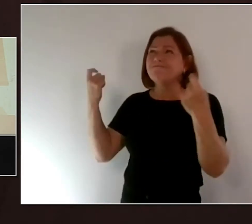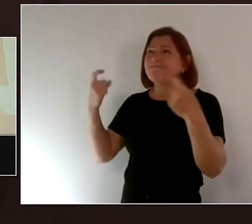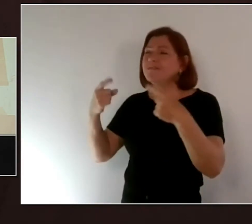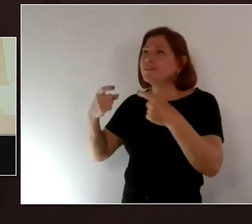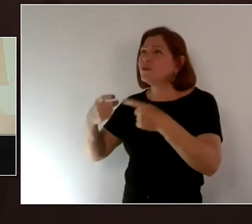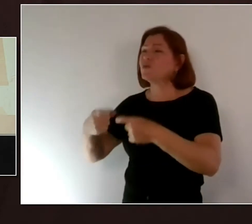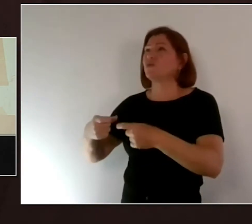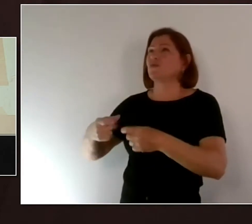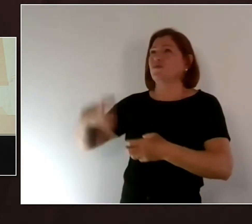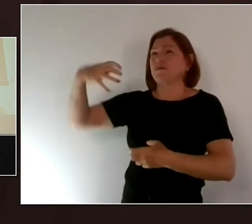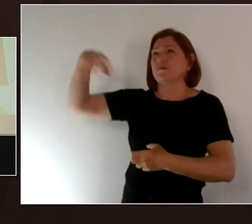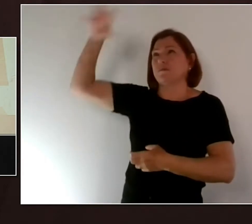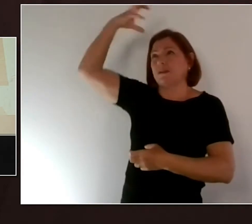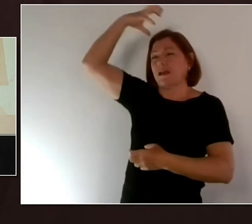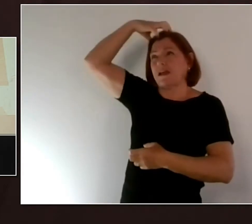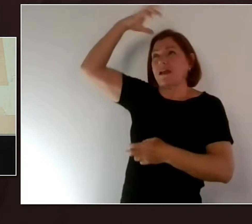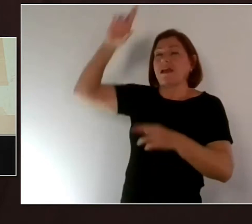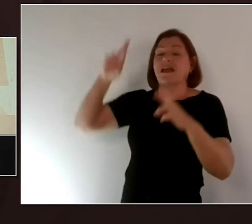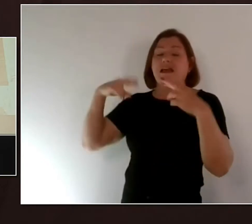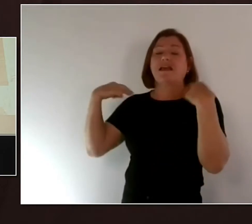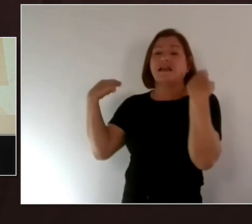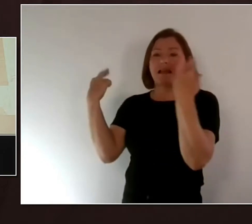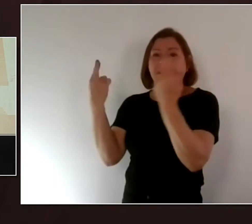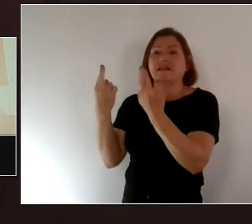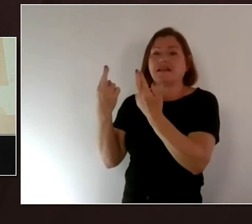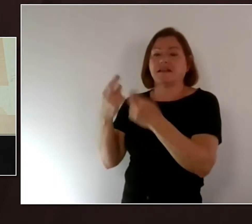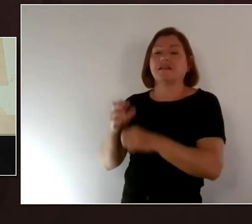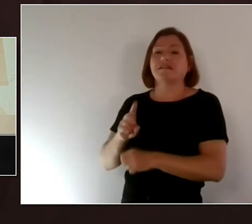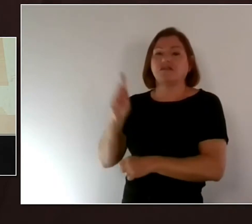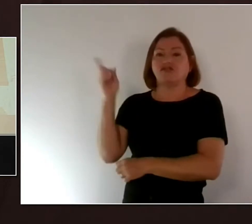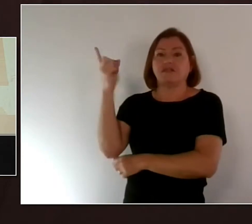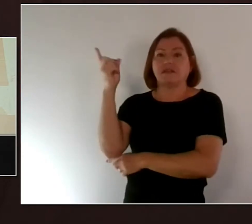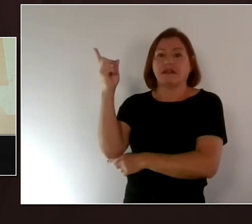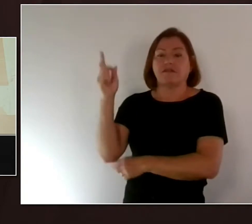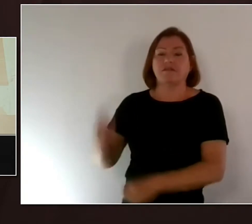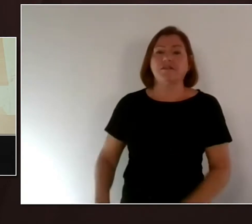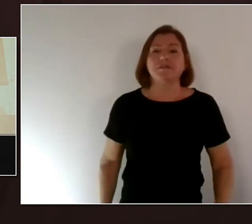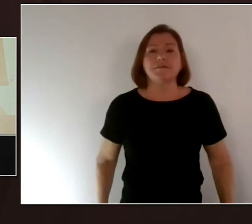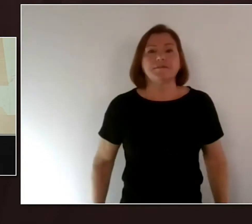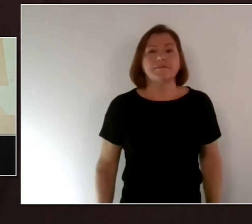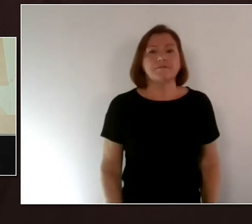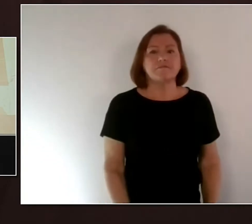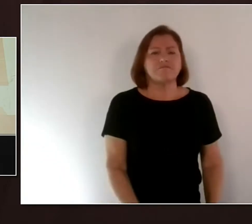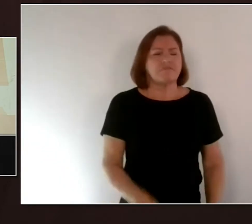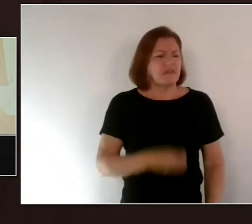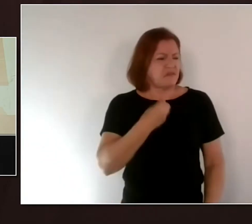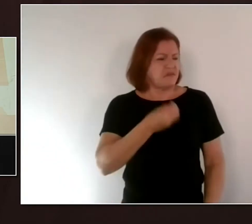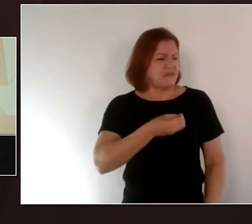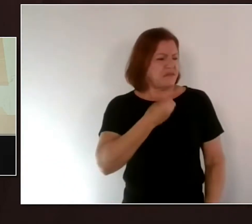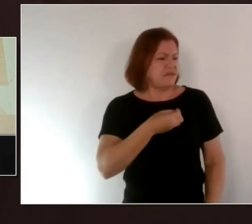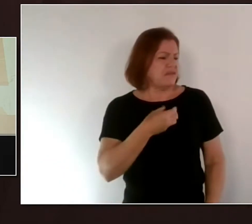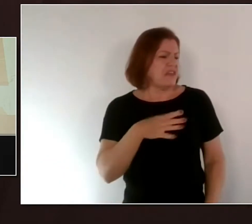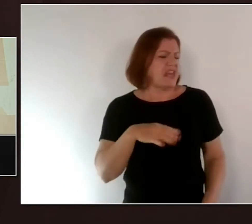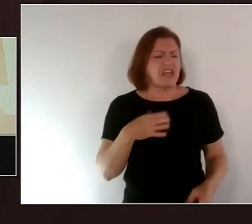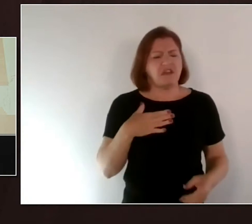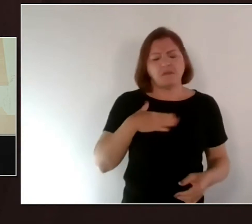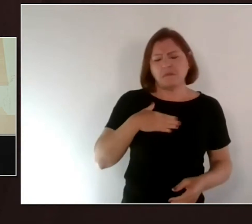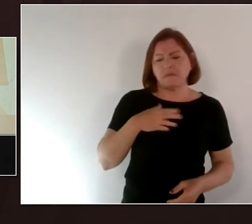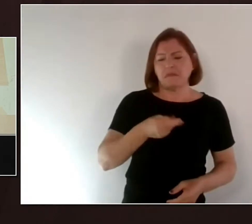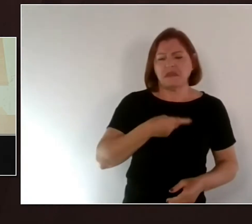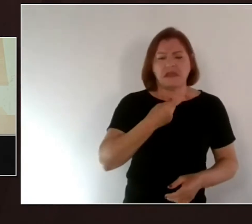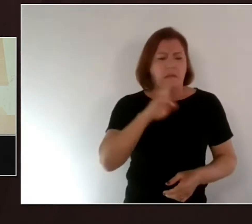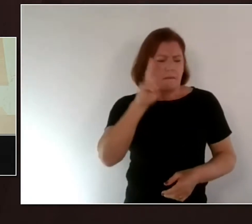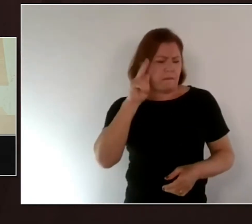não estamos aqui na terra vivendo a nossa própria vidinha. Nós estamos aqui na terra, irmãos, preocupados em lutar